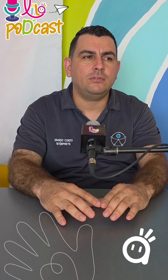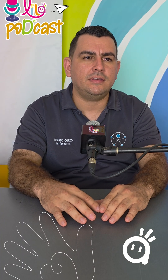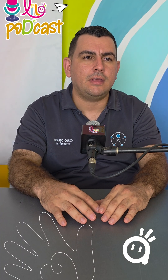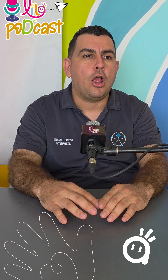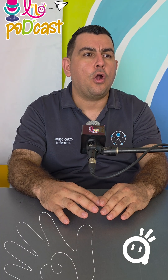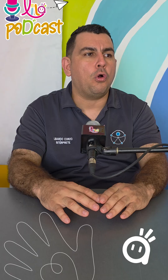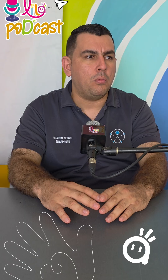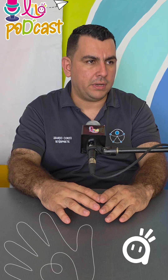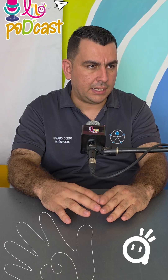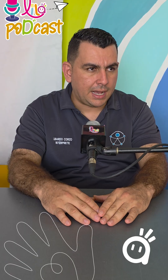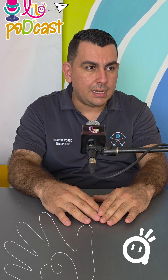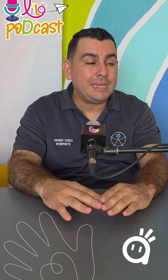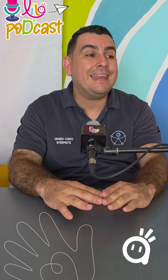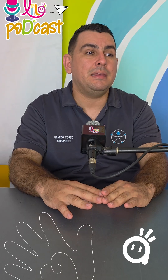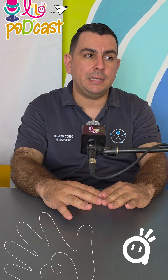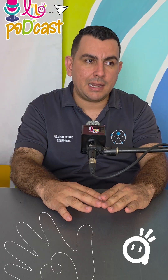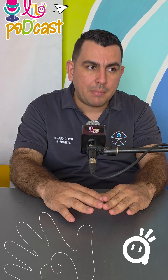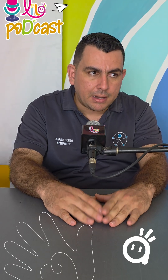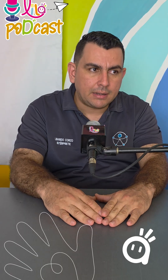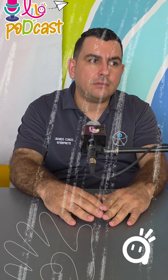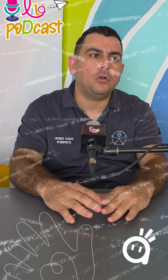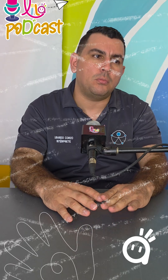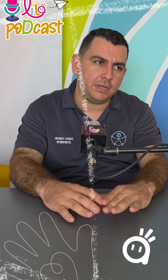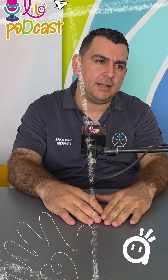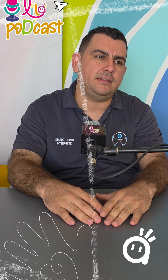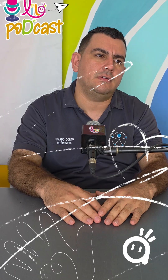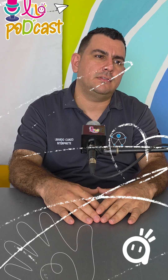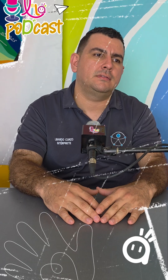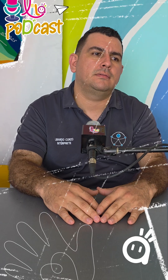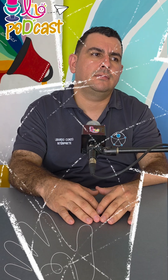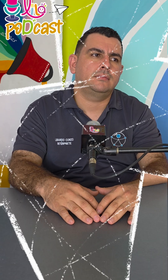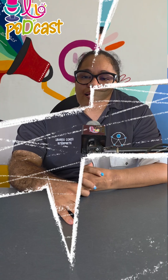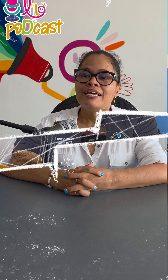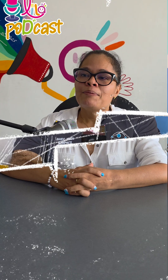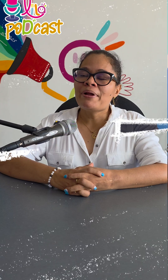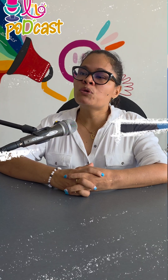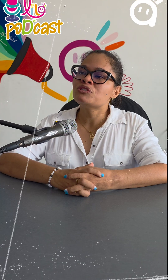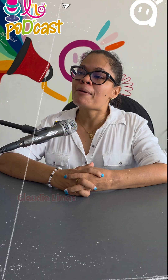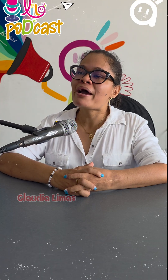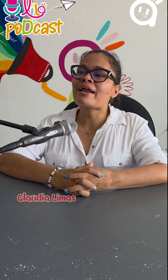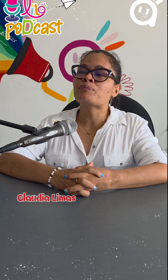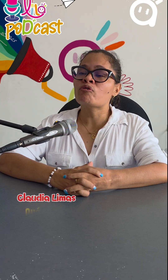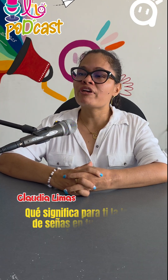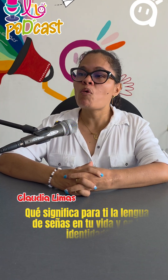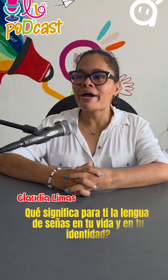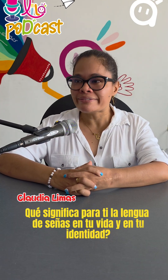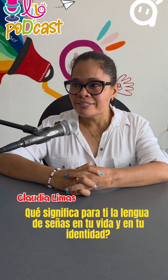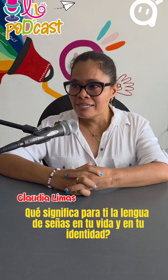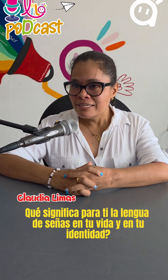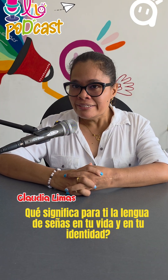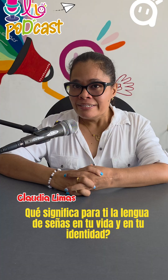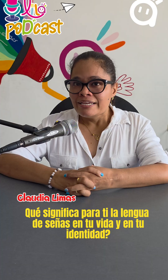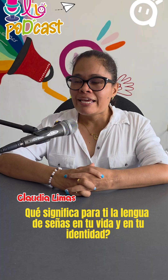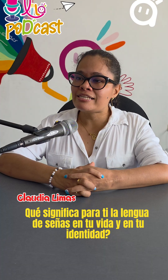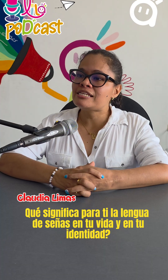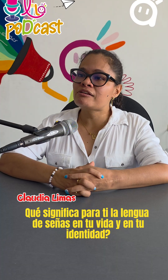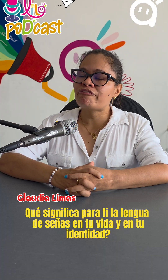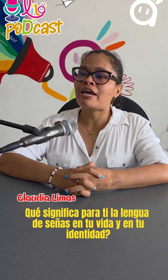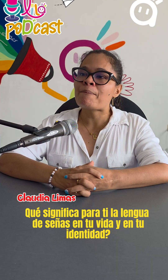es comunicar y eliminar barreras comunicativas. Pregunta para el profe Juan. ¿Qué significa